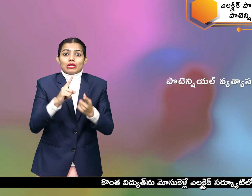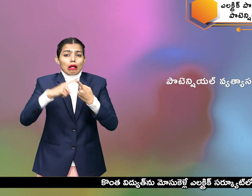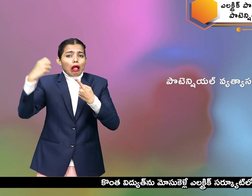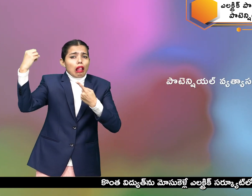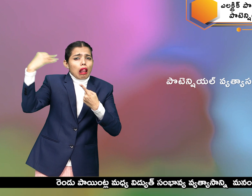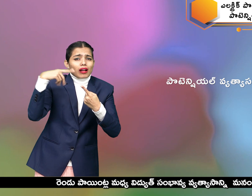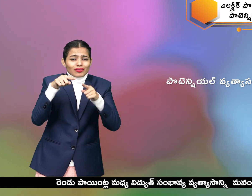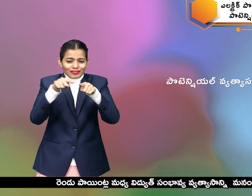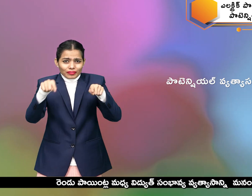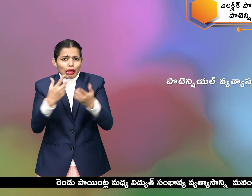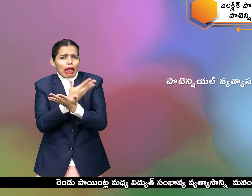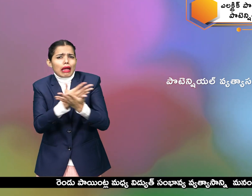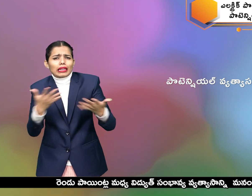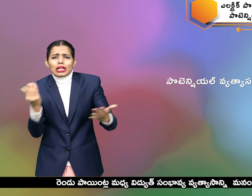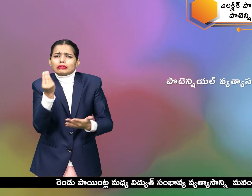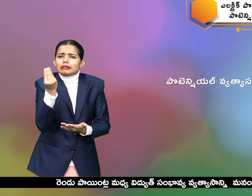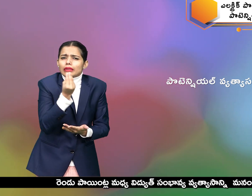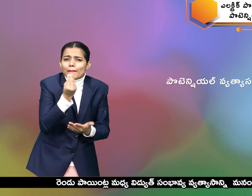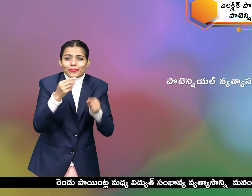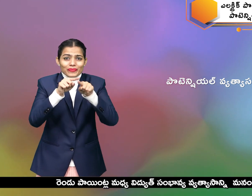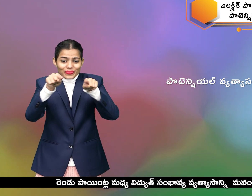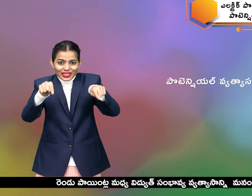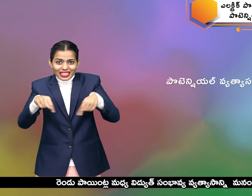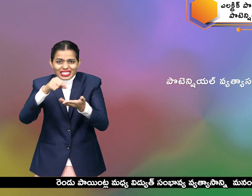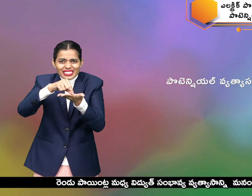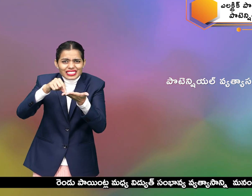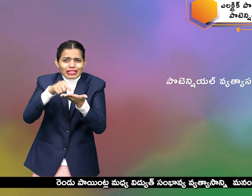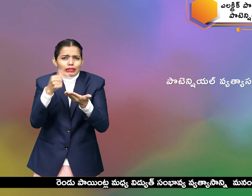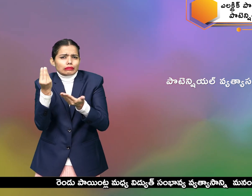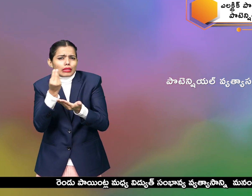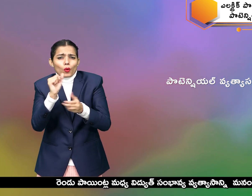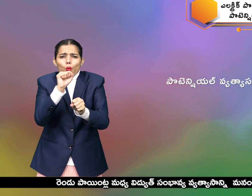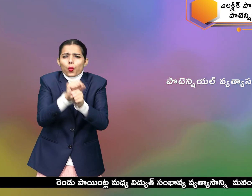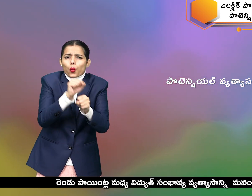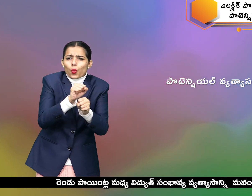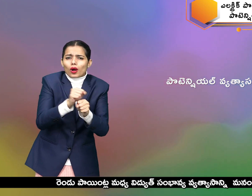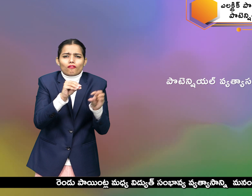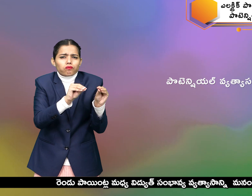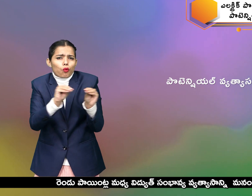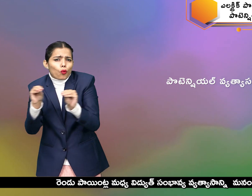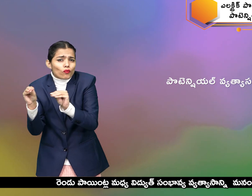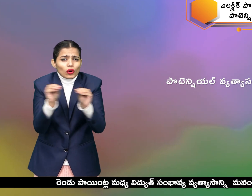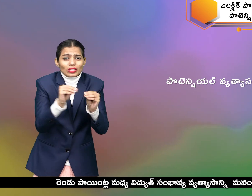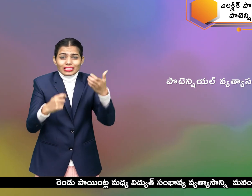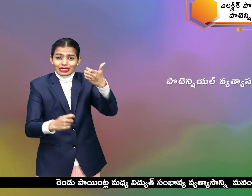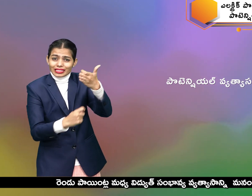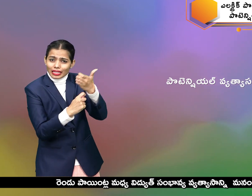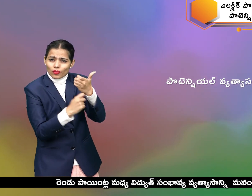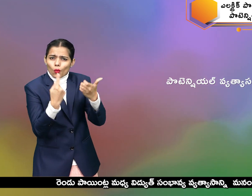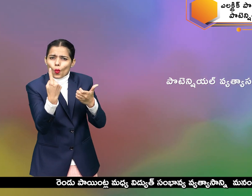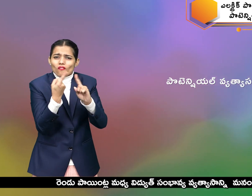ఎలక్ట్రిక్ సర్క్యూట్లోని రెండు పాయింట్ల మధ్య విద్యుత్ సంభావ్య వ్యత్యాసాన్ని మనం నిర్వచించాము.